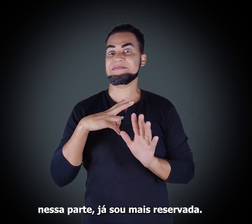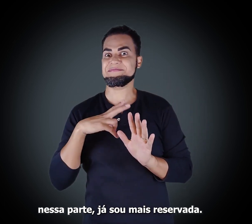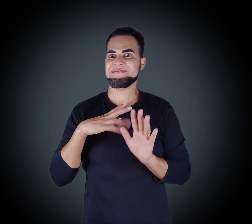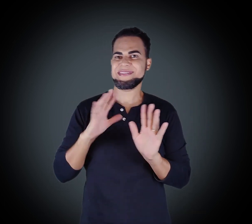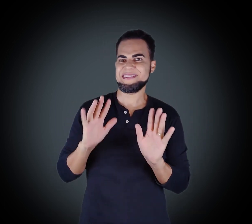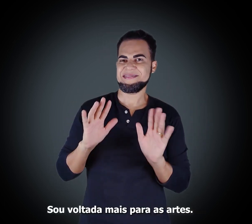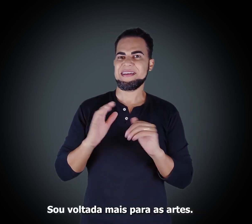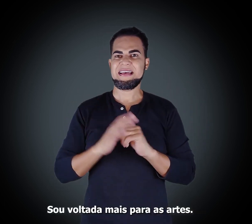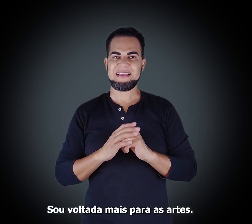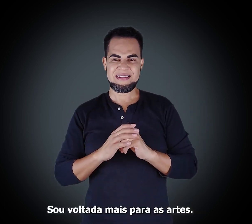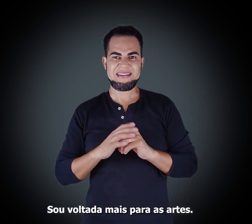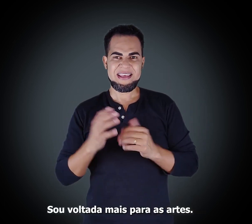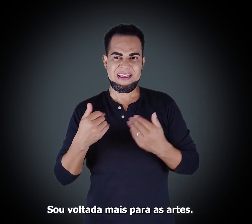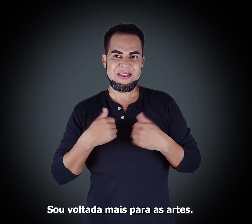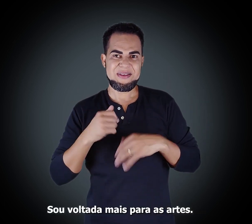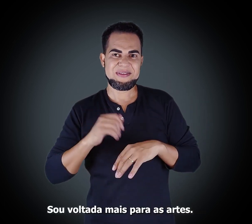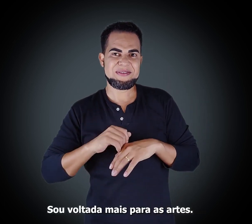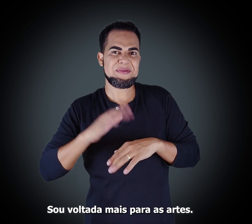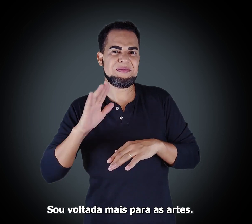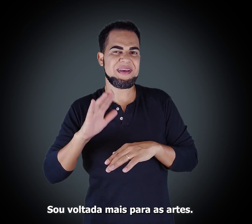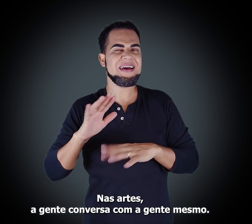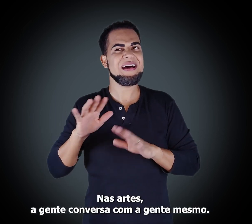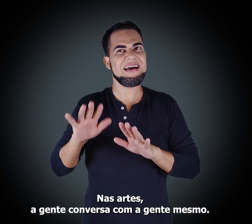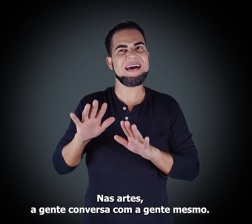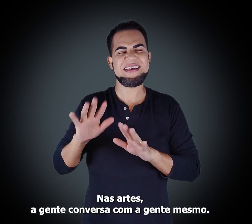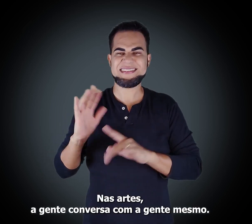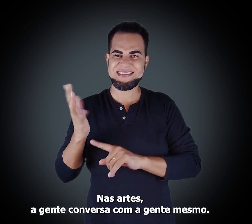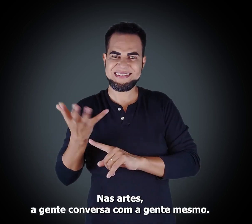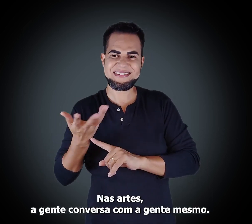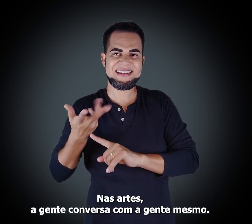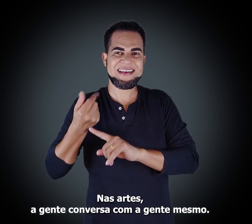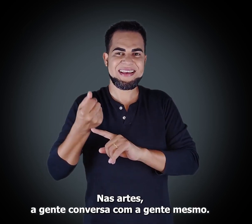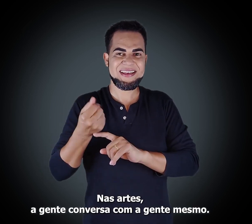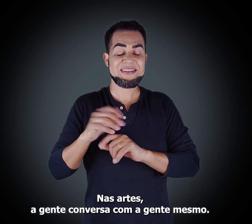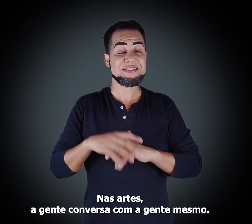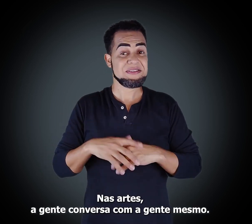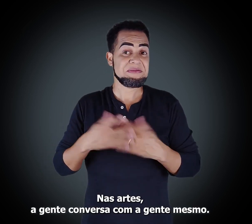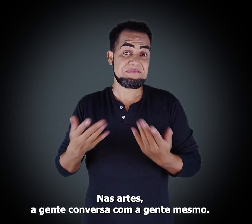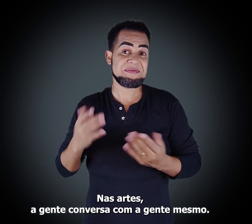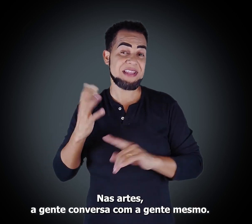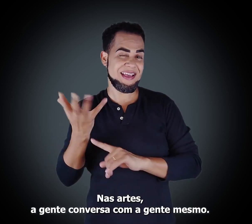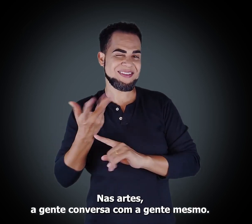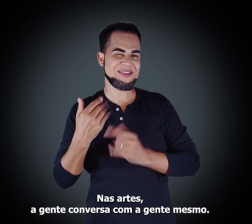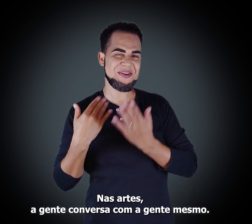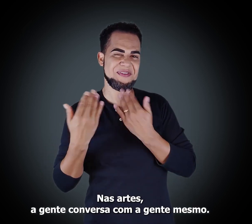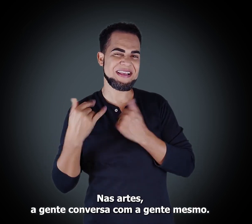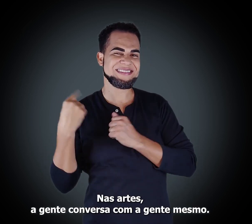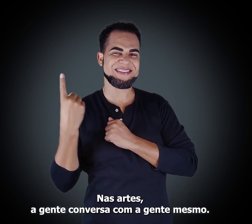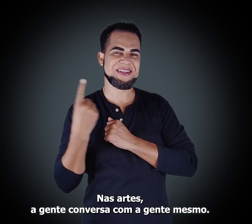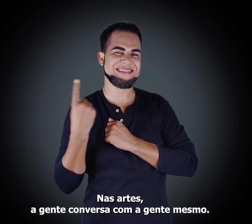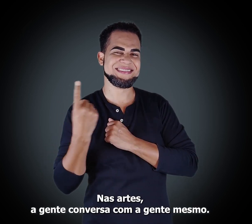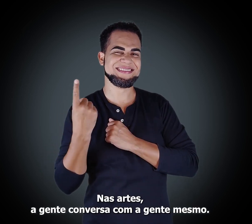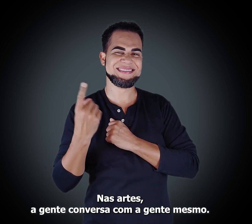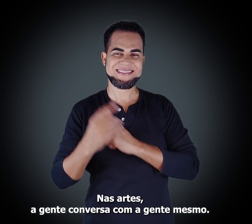reservada. Sou voltada mais para as artes. Nas artes a gente conversa com a gente mesmo.